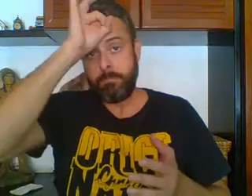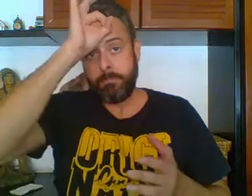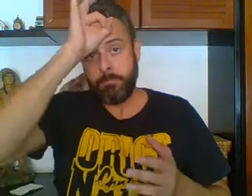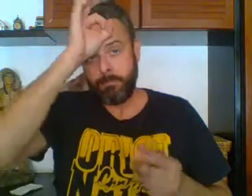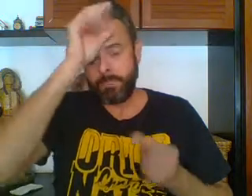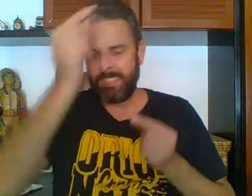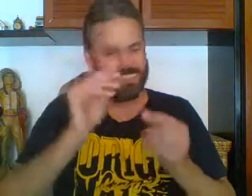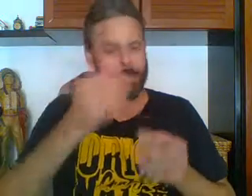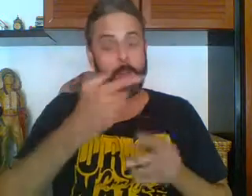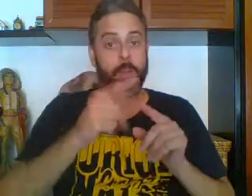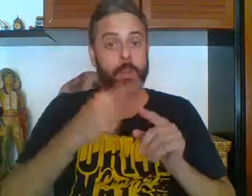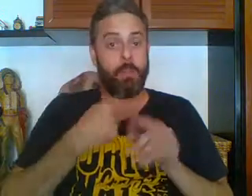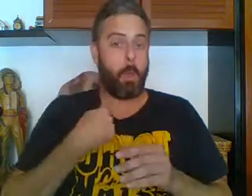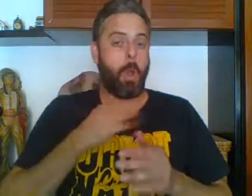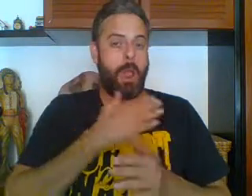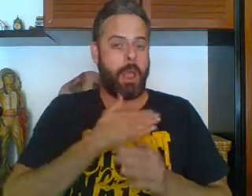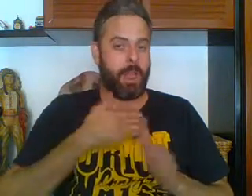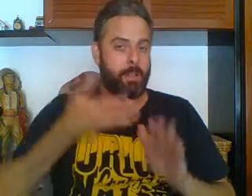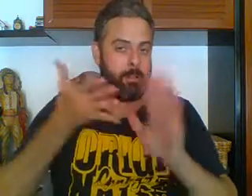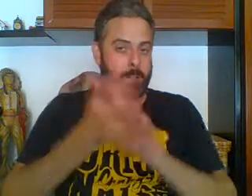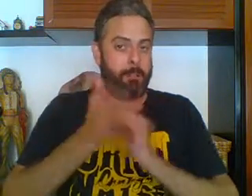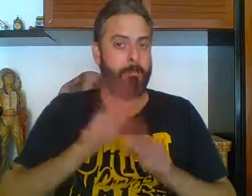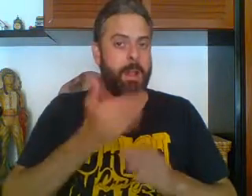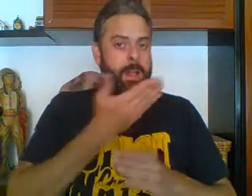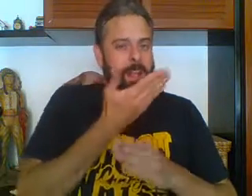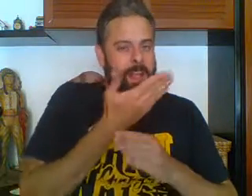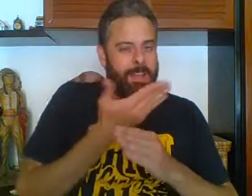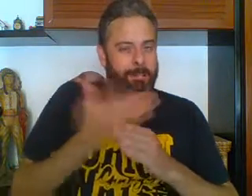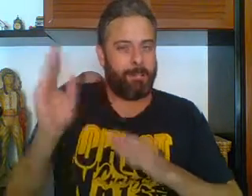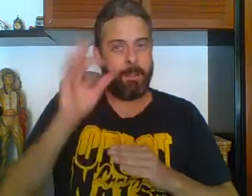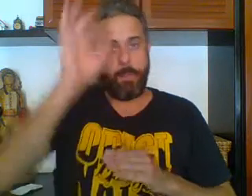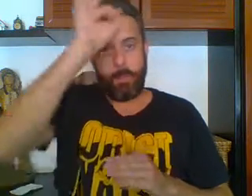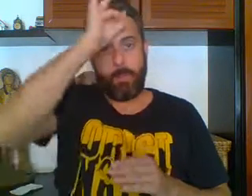El río Coruca desemboca aquí en esta playa.